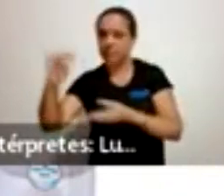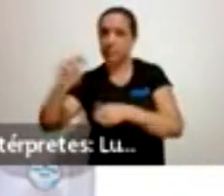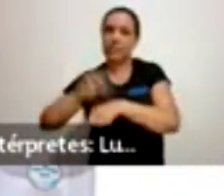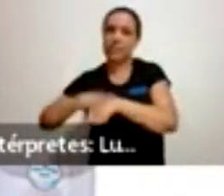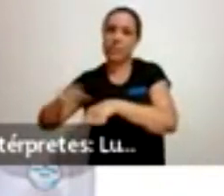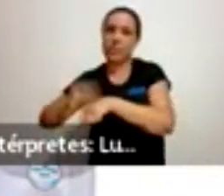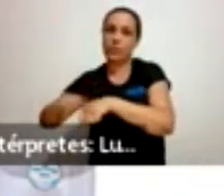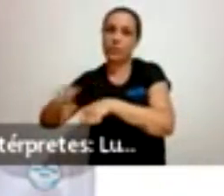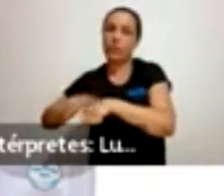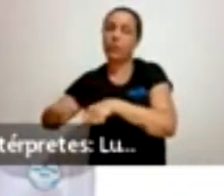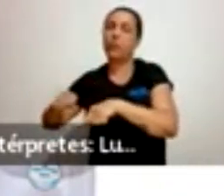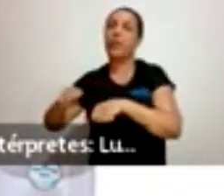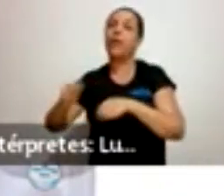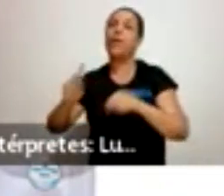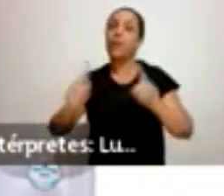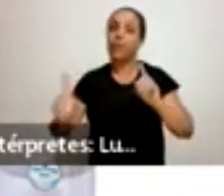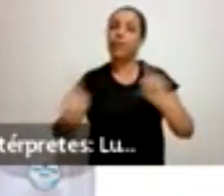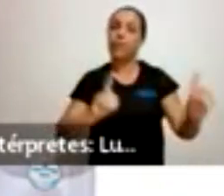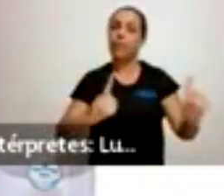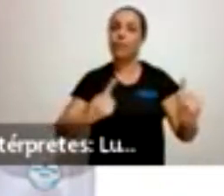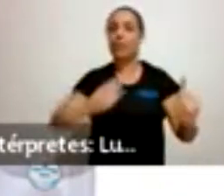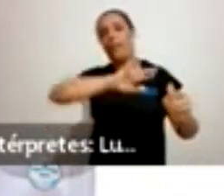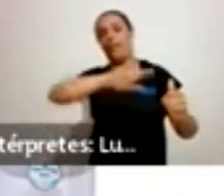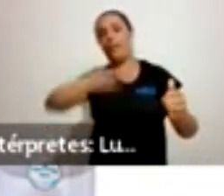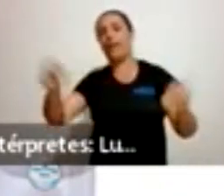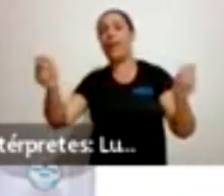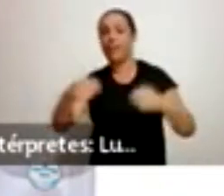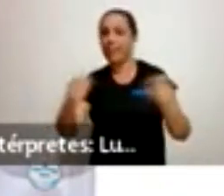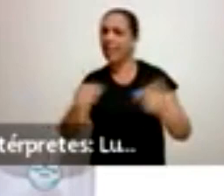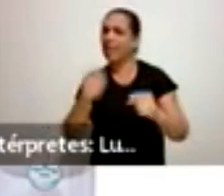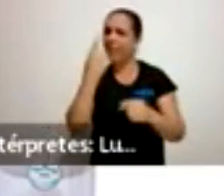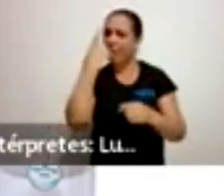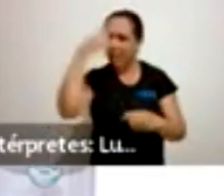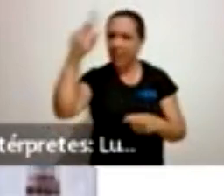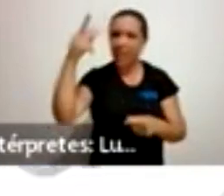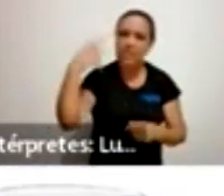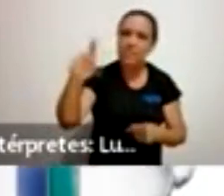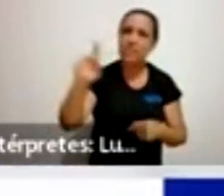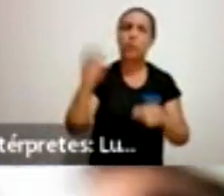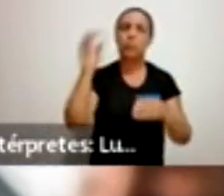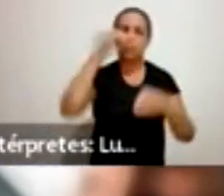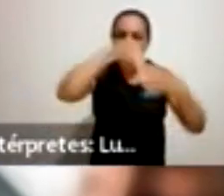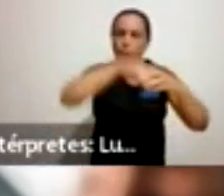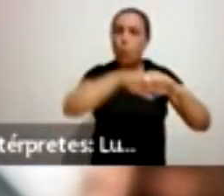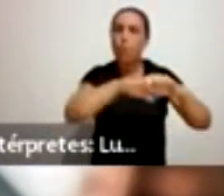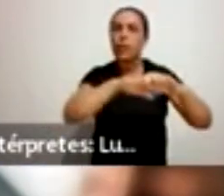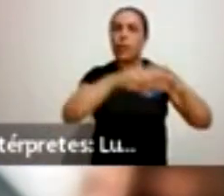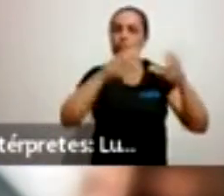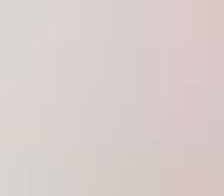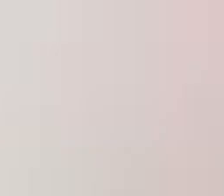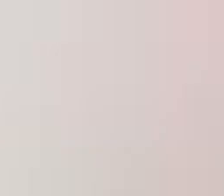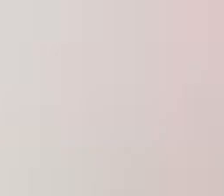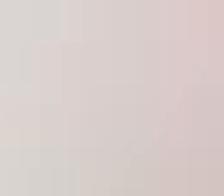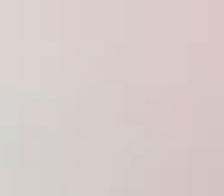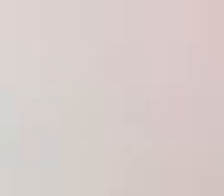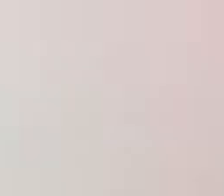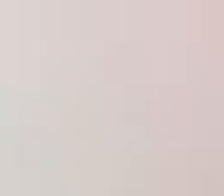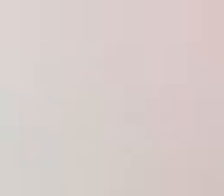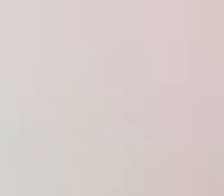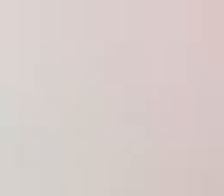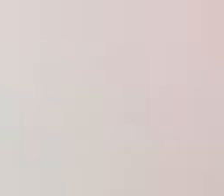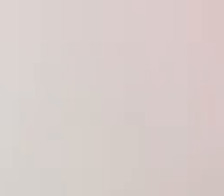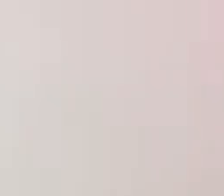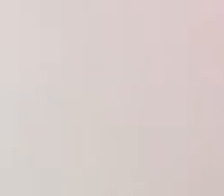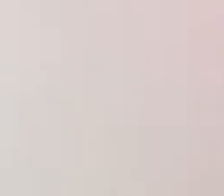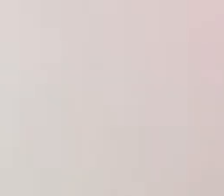pode ser colocado na parte de baixo, é excelente, e em jarras também. Mas eu gostaria aqui de chamar o